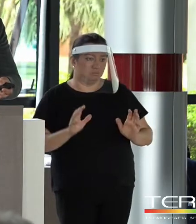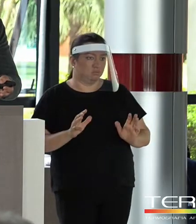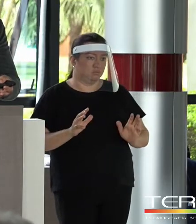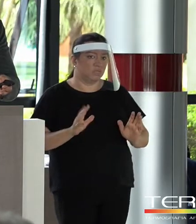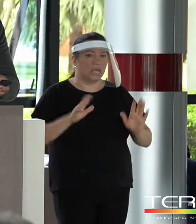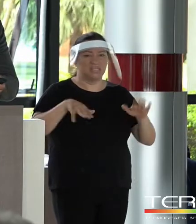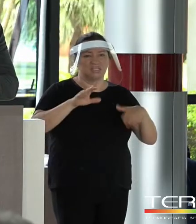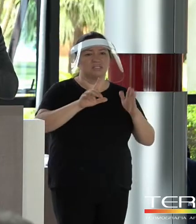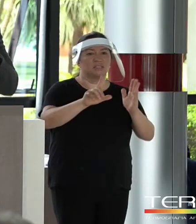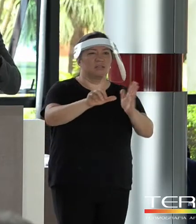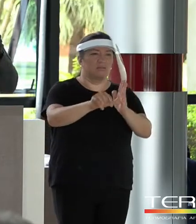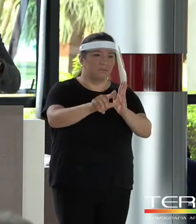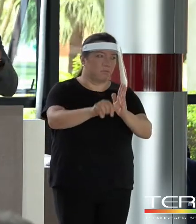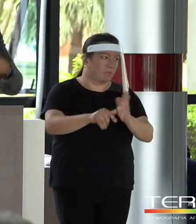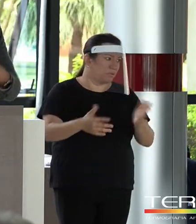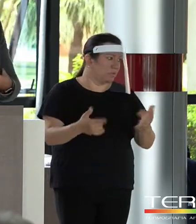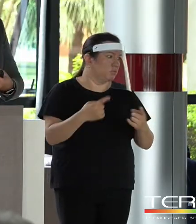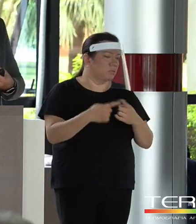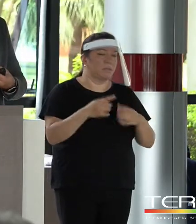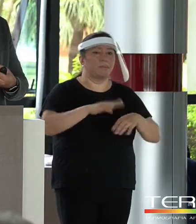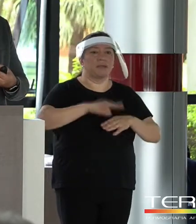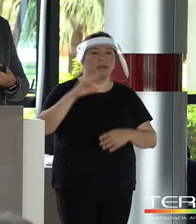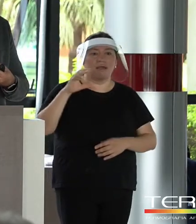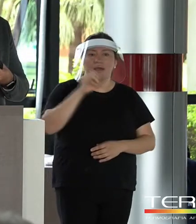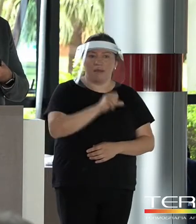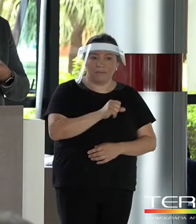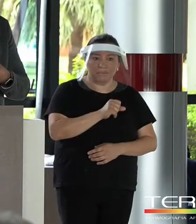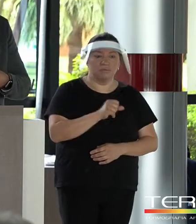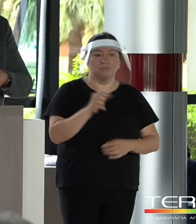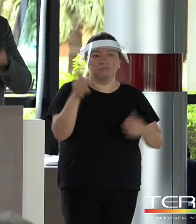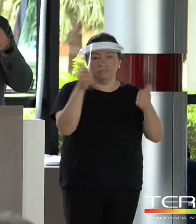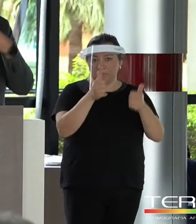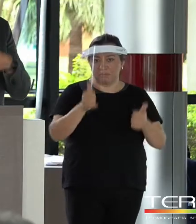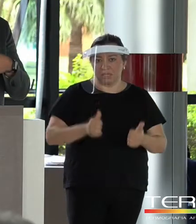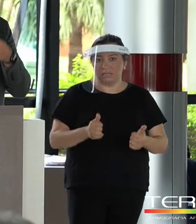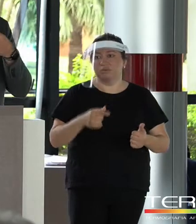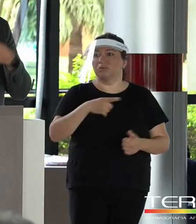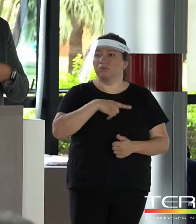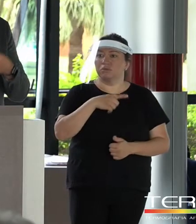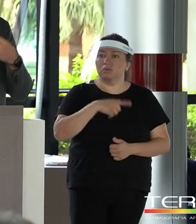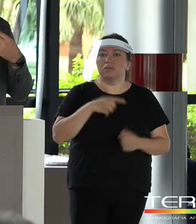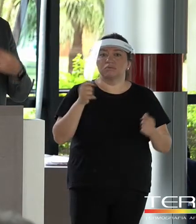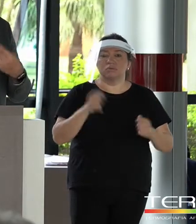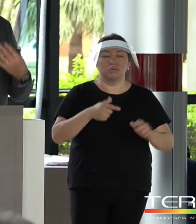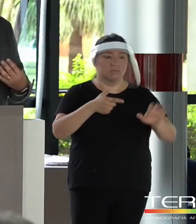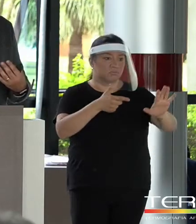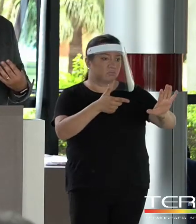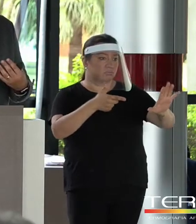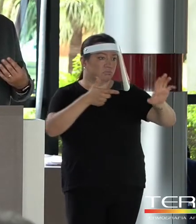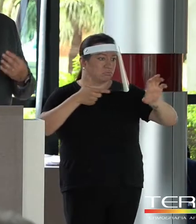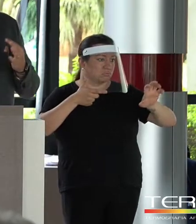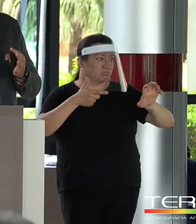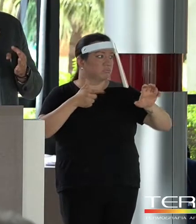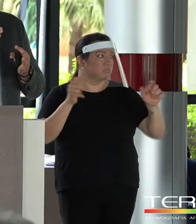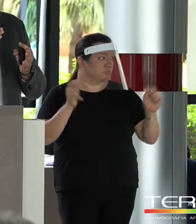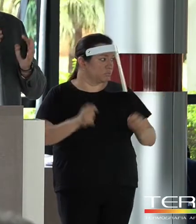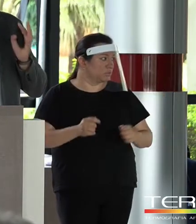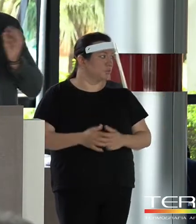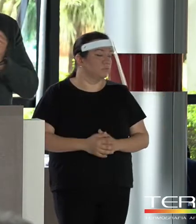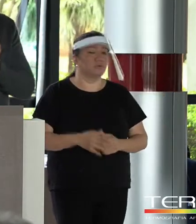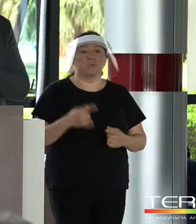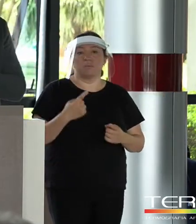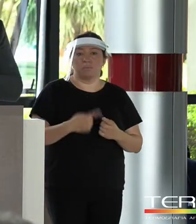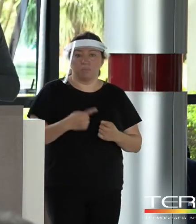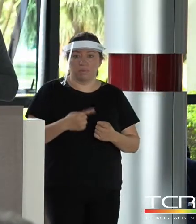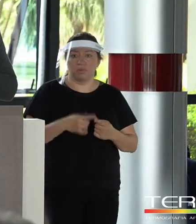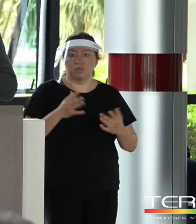geralmente depois, por questão de rapidez de aquisição de imagens, para que eu tenha um termograma de maneira adequada. Por quê? Como